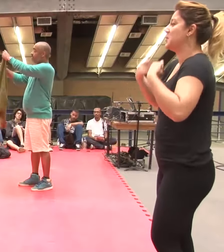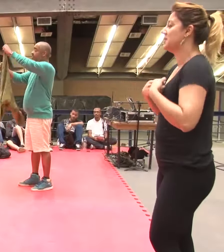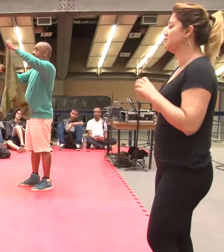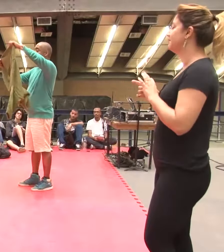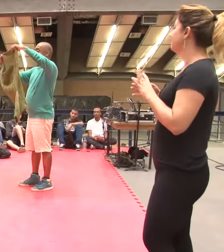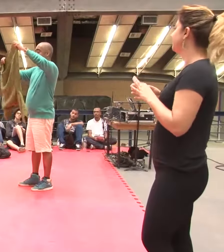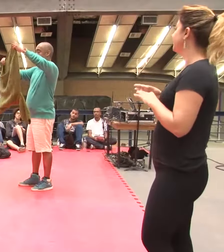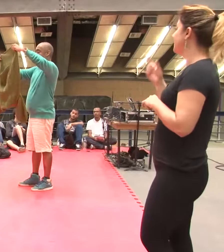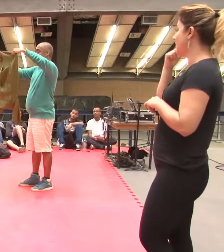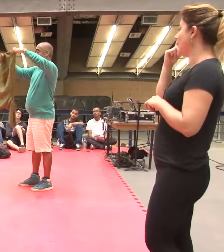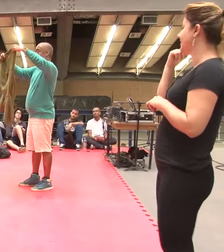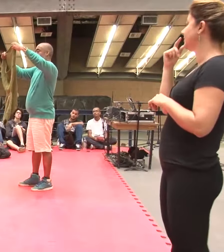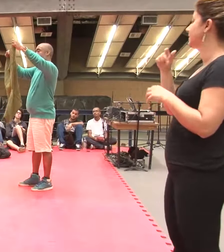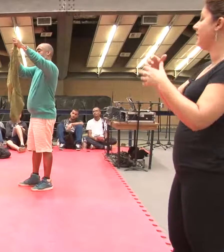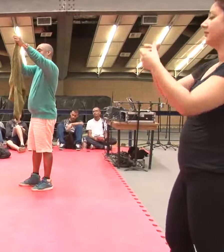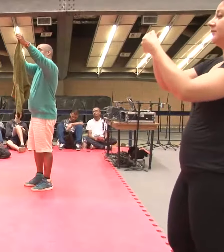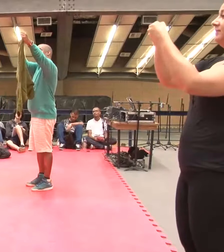Se a gente esticar, né?